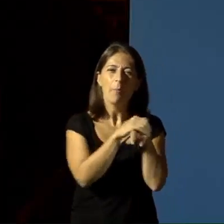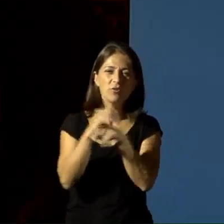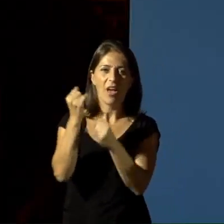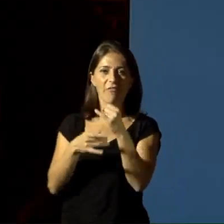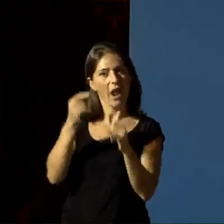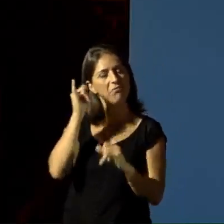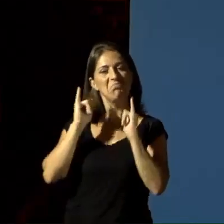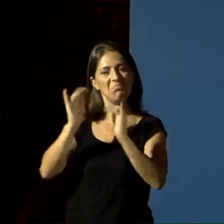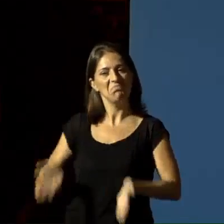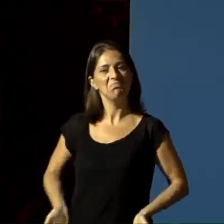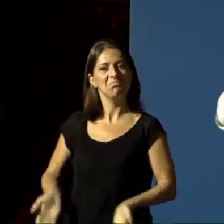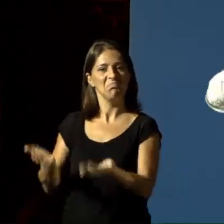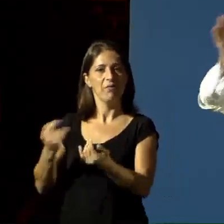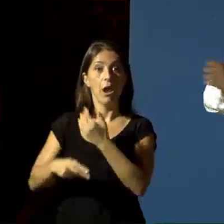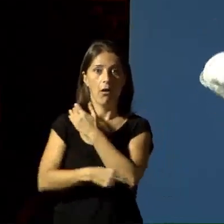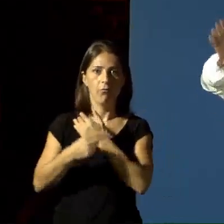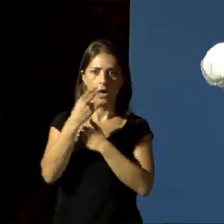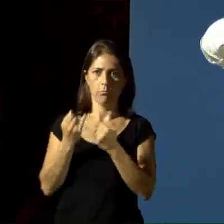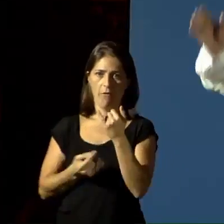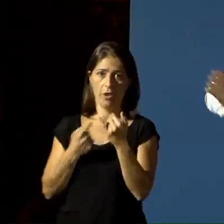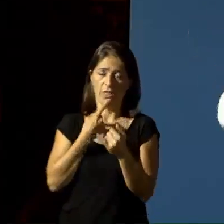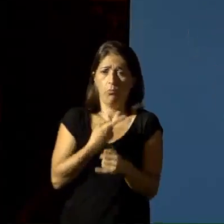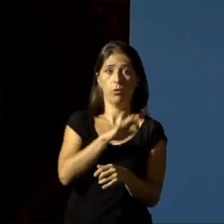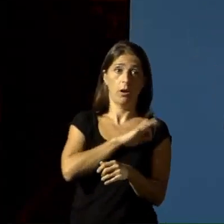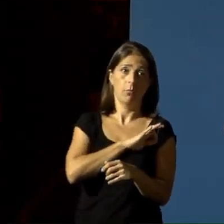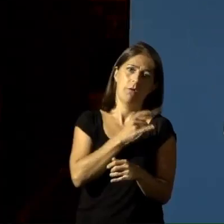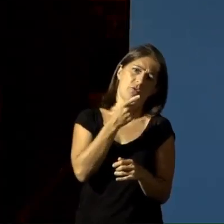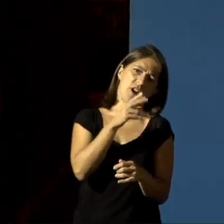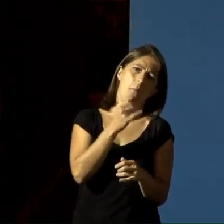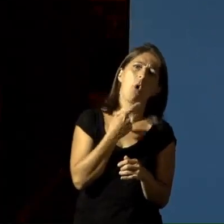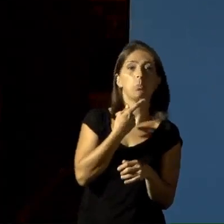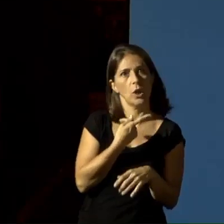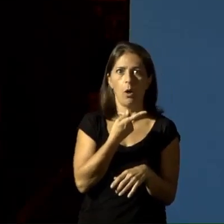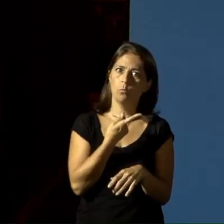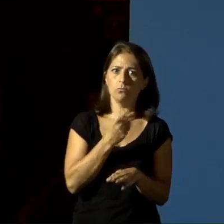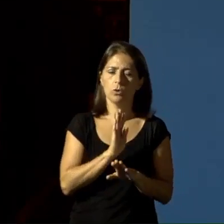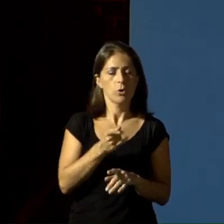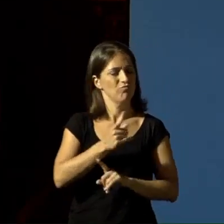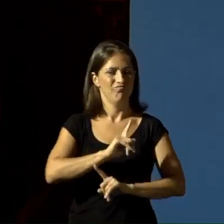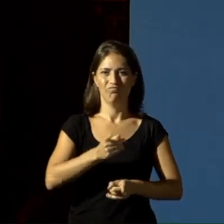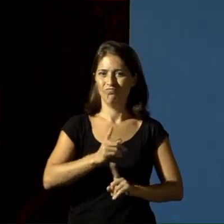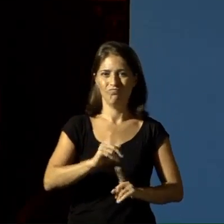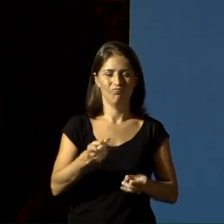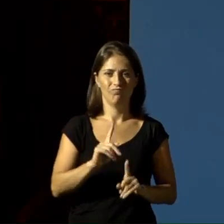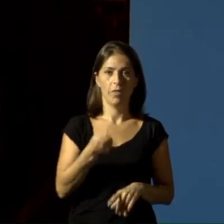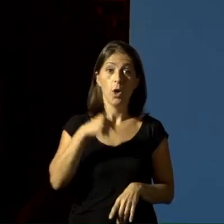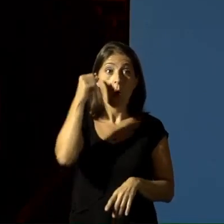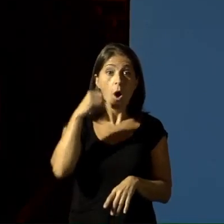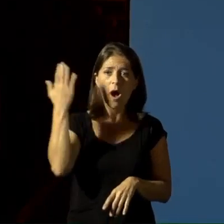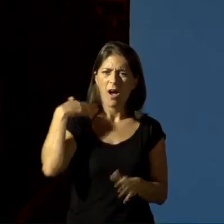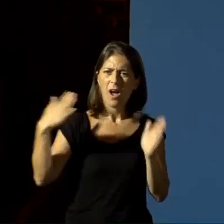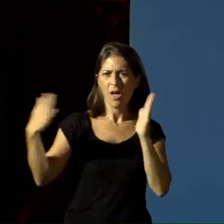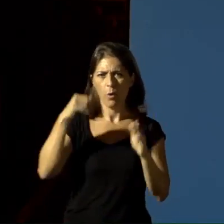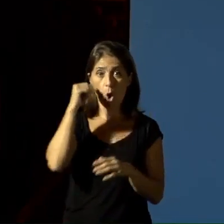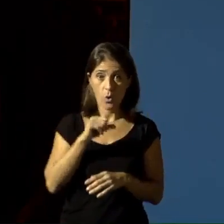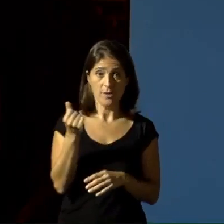paseados precisamente baixo o franquismo. Logo decían que Don Ramón era de dereitas, conservador, puñetas. É o Ourense de Eduardo Blanco